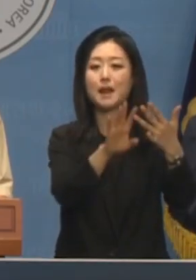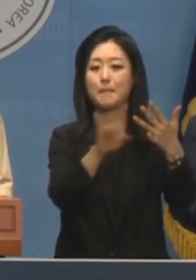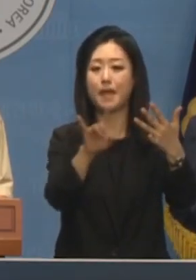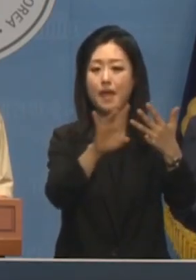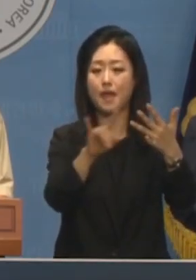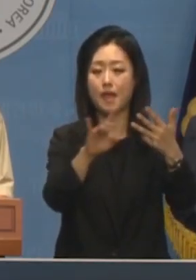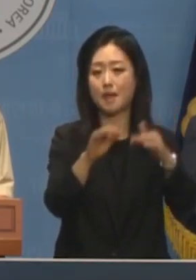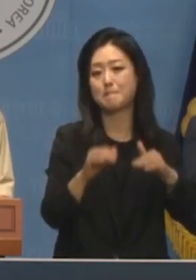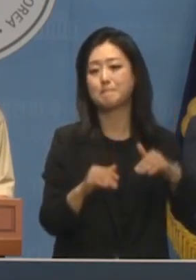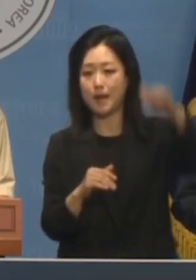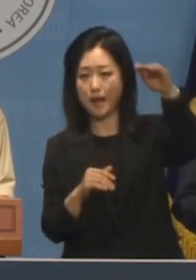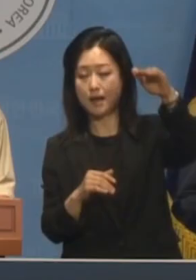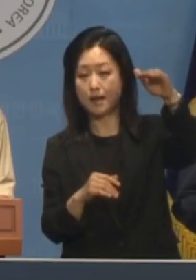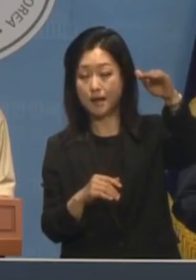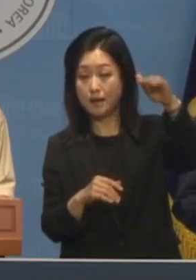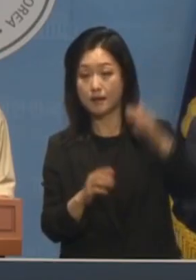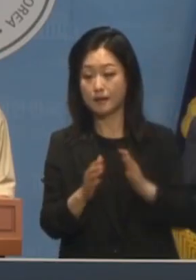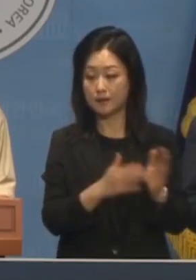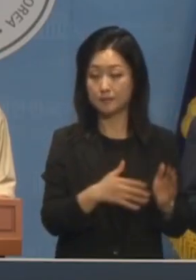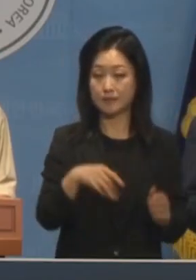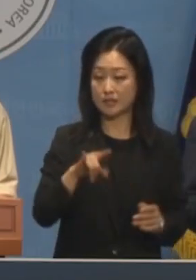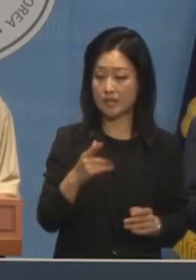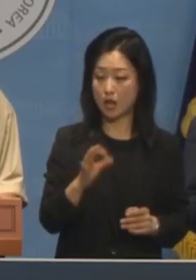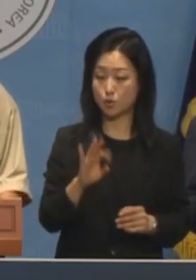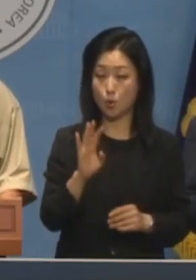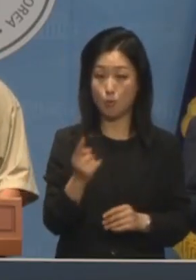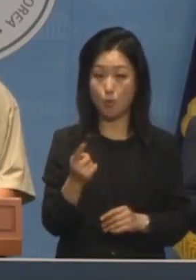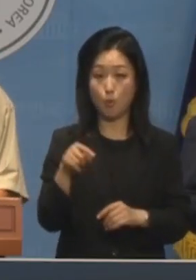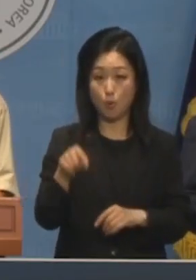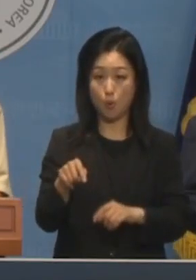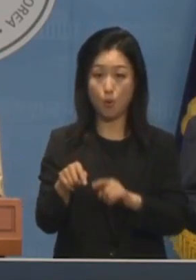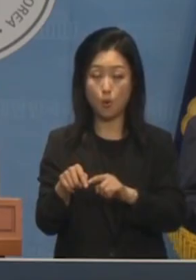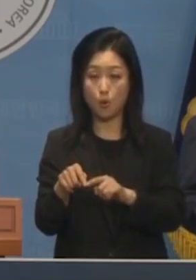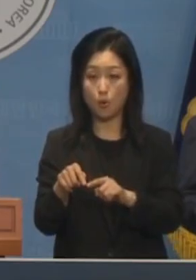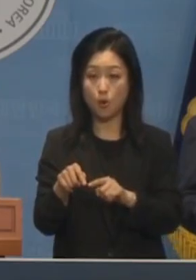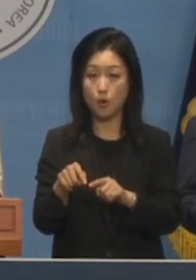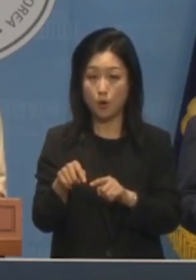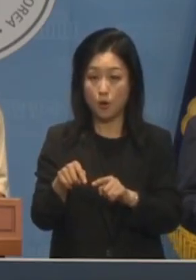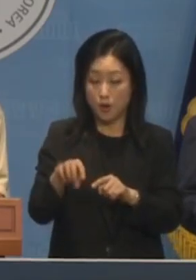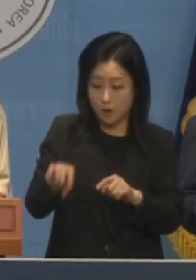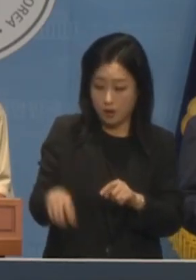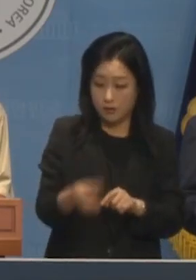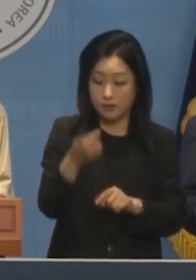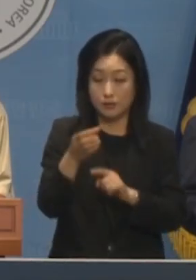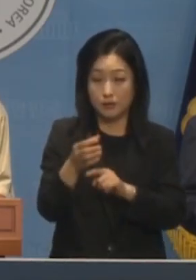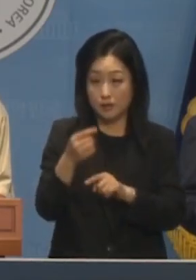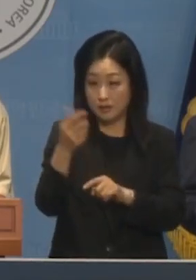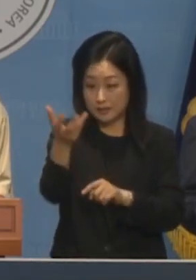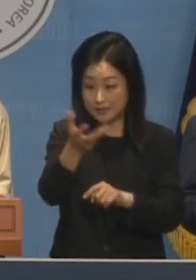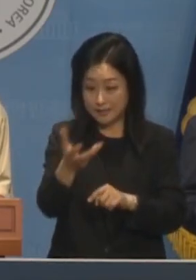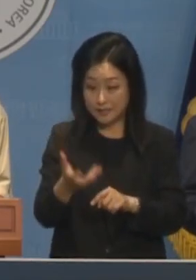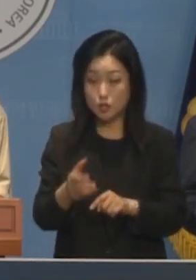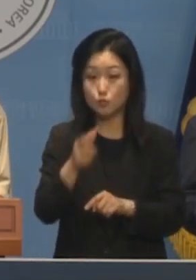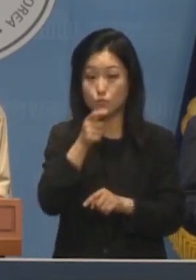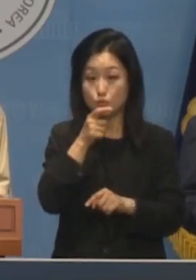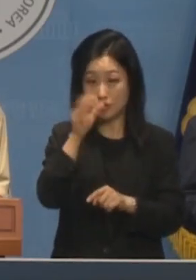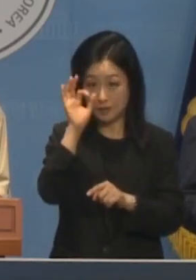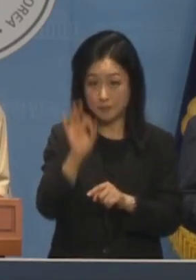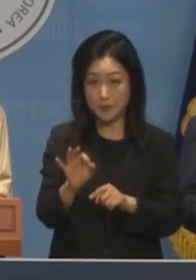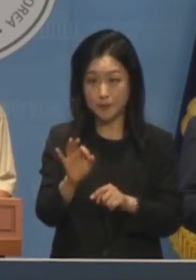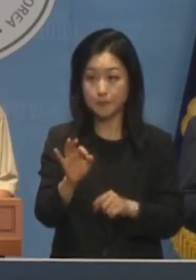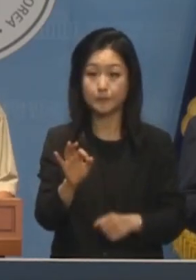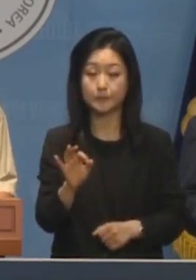수치입니다. 세종보 상류 구간, 마지막 세 번째 지점, 세종보 상류 구간에 흐르고 있는 물을